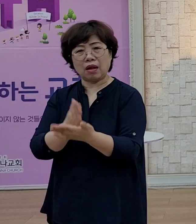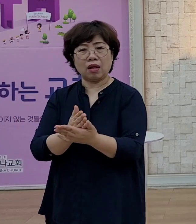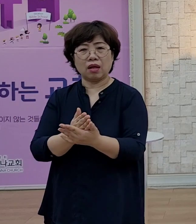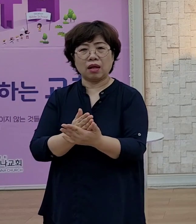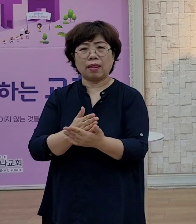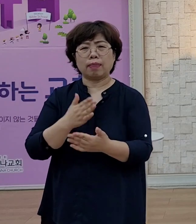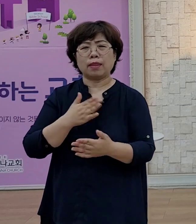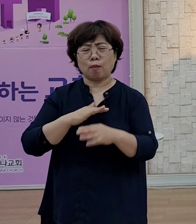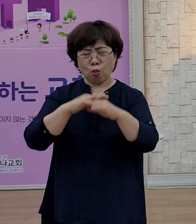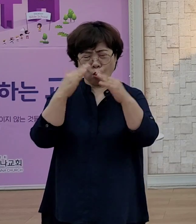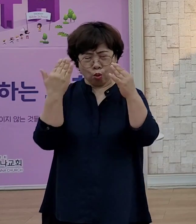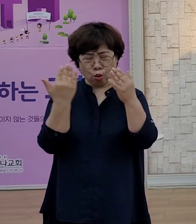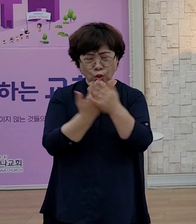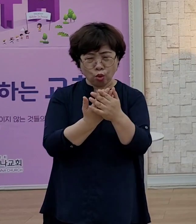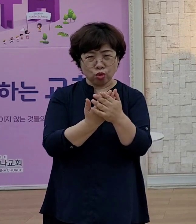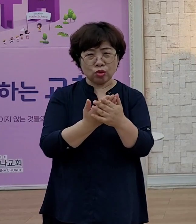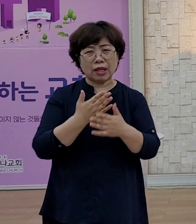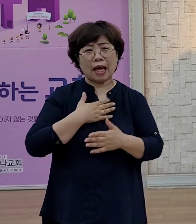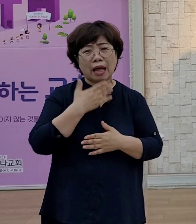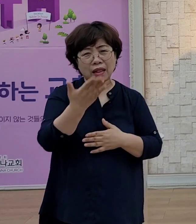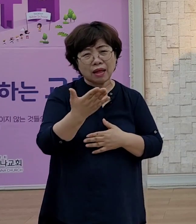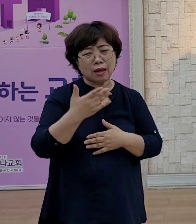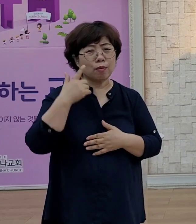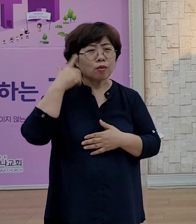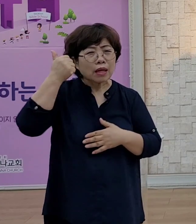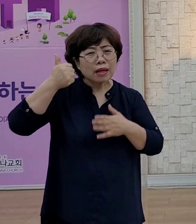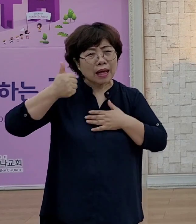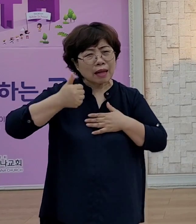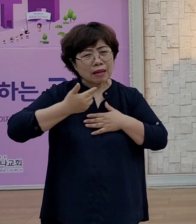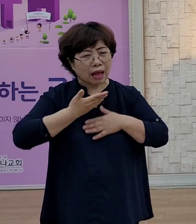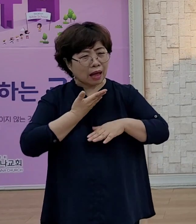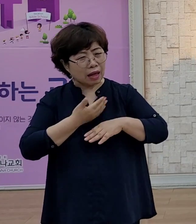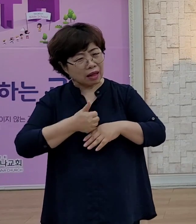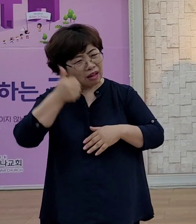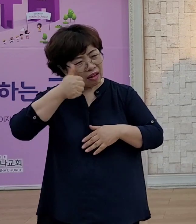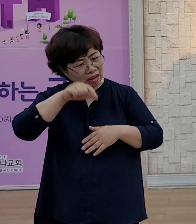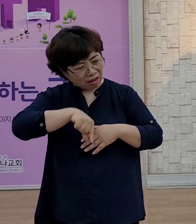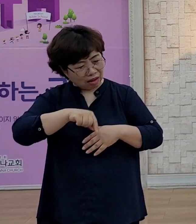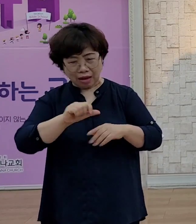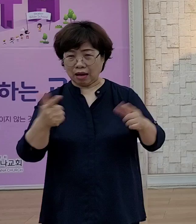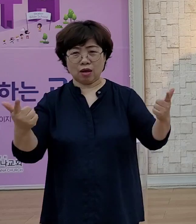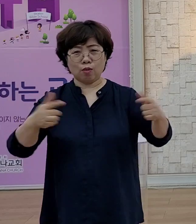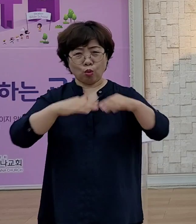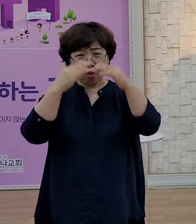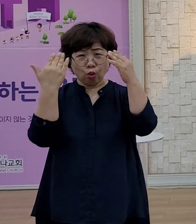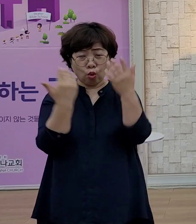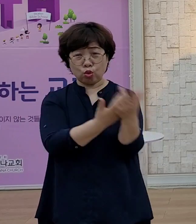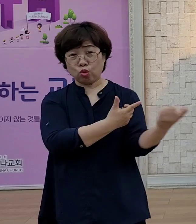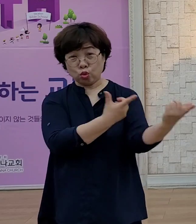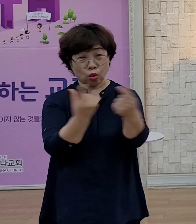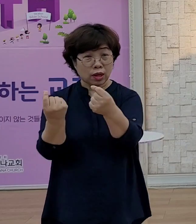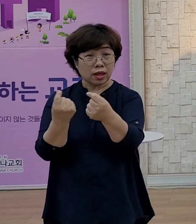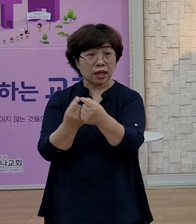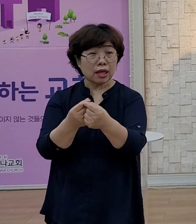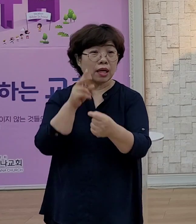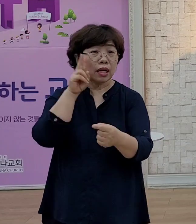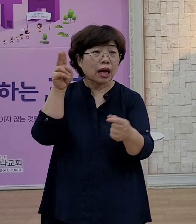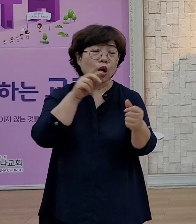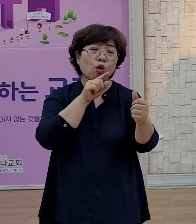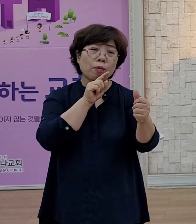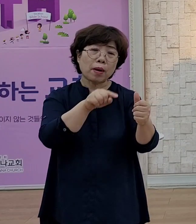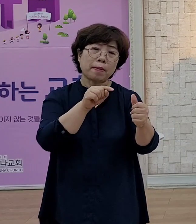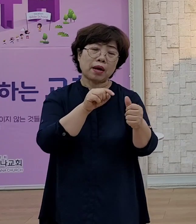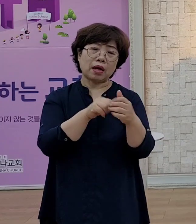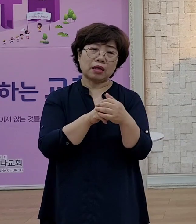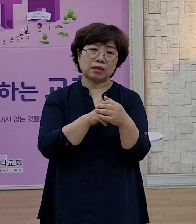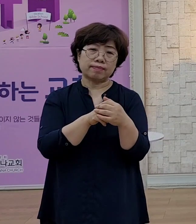못하고 아니고, 권사님은 좀 낫고 집사님은 좀 못하고 아니고, 전부 똑같아요. 오늘 야고보가 하고자 하는 얘기.